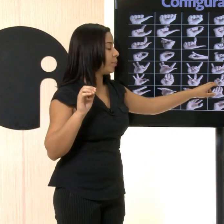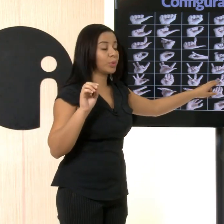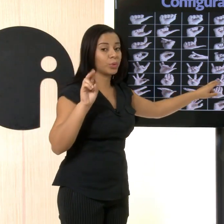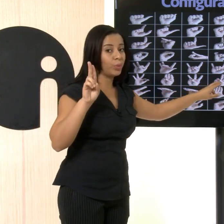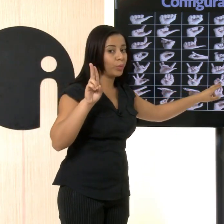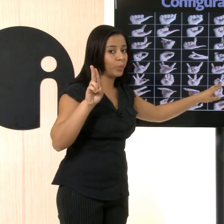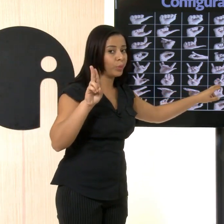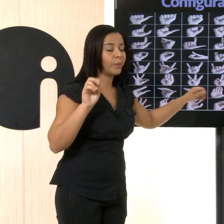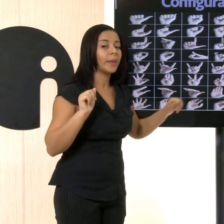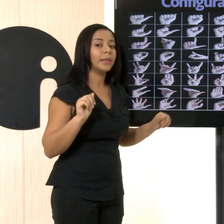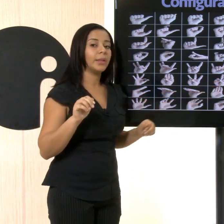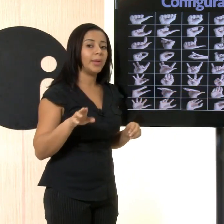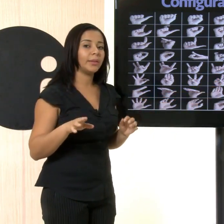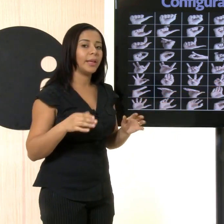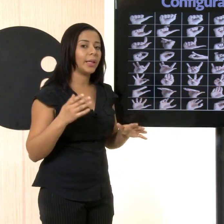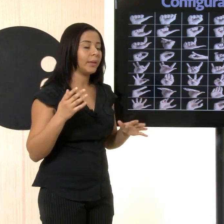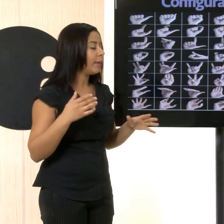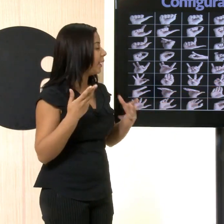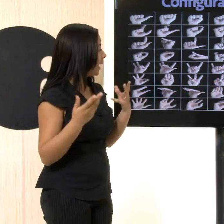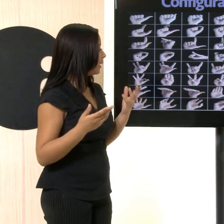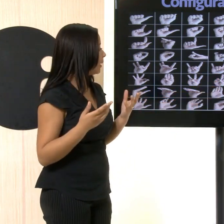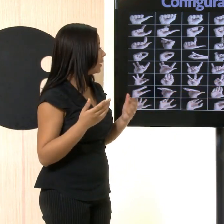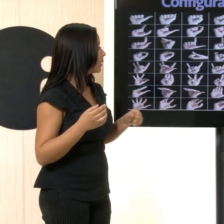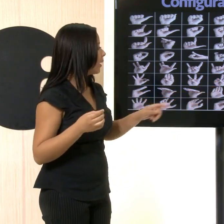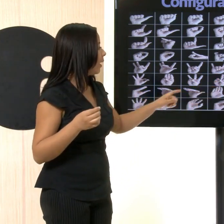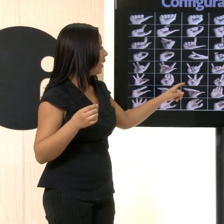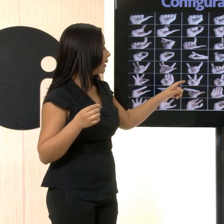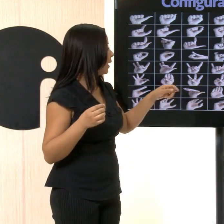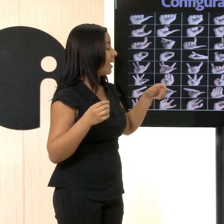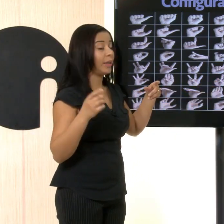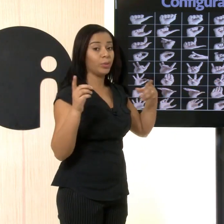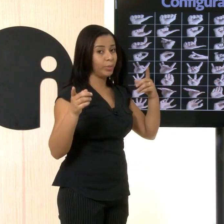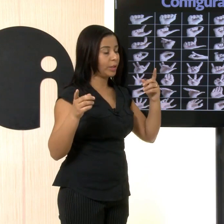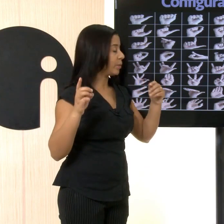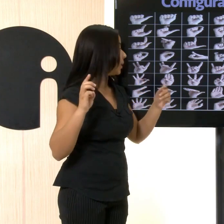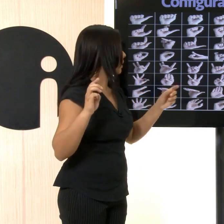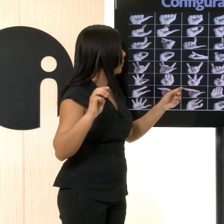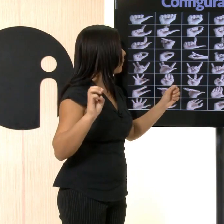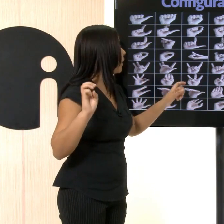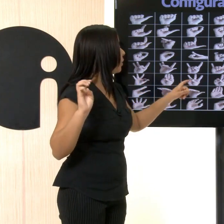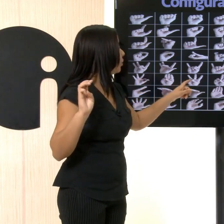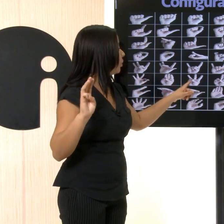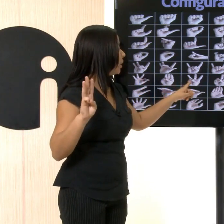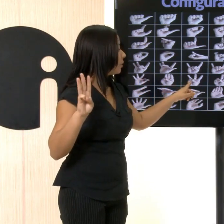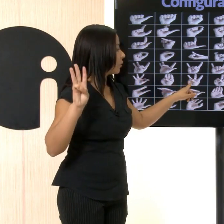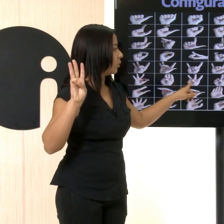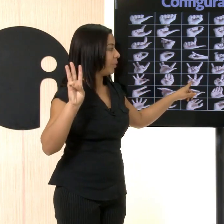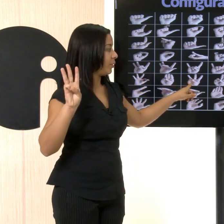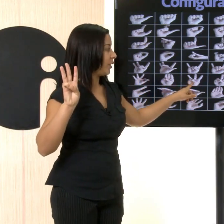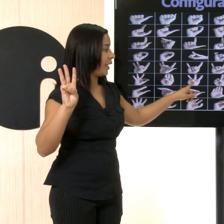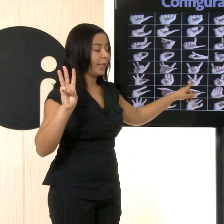temos o U. Também tem letras, números, perdão. Números, número